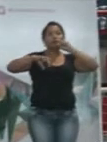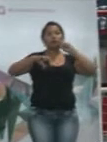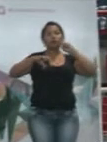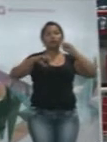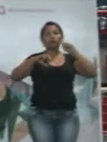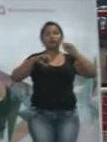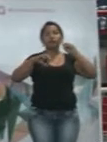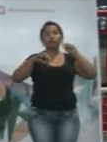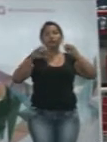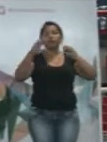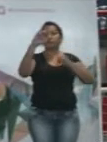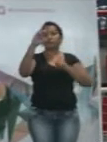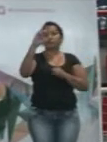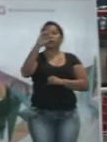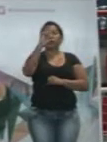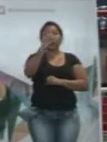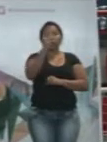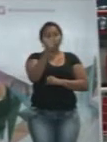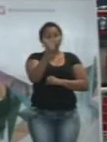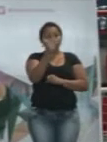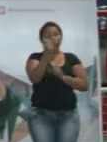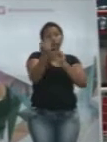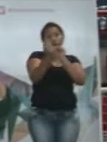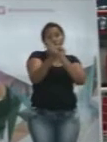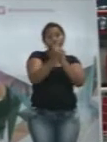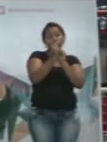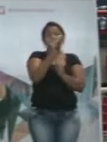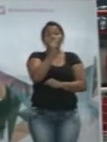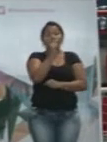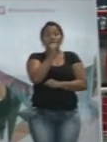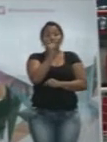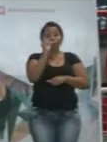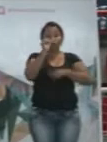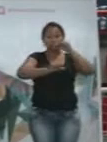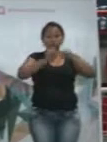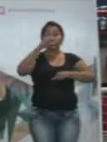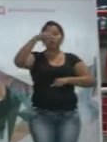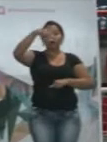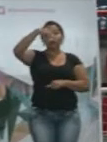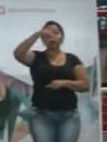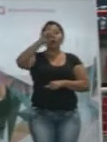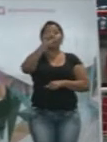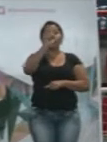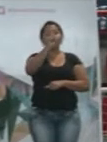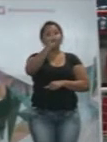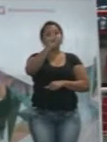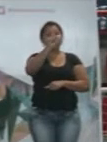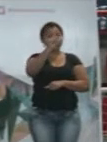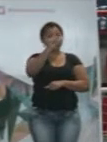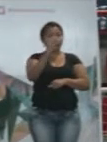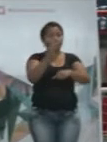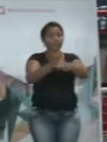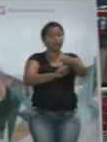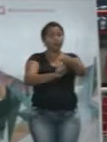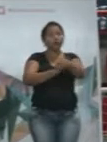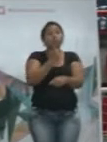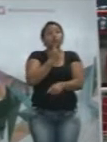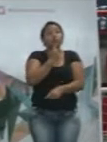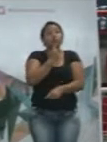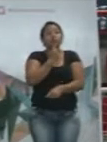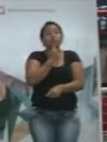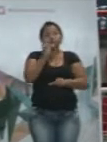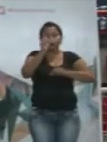Normal. Esse CO2 ele vai reagir com água, formando massa. Aí você muda a acidez do sangue. Que você muda a